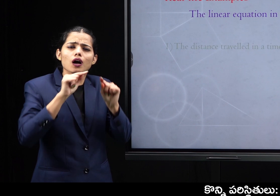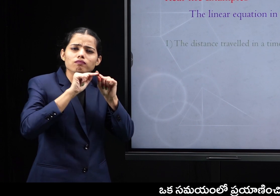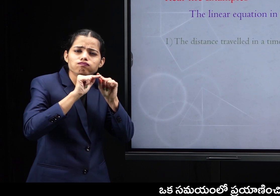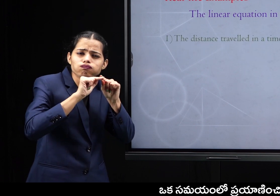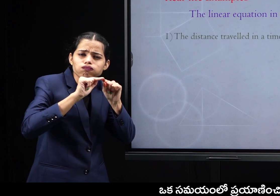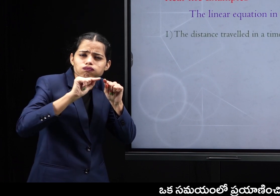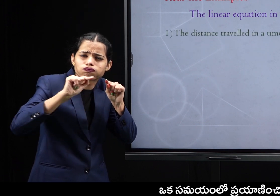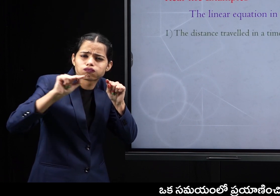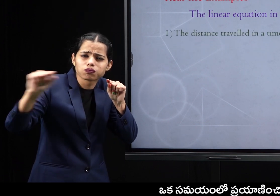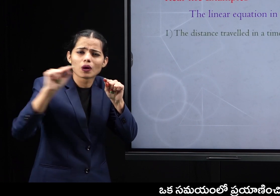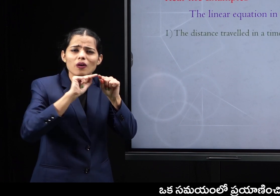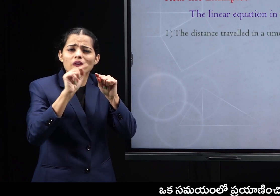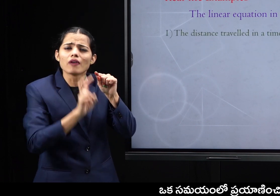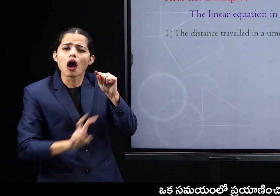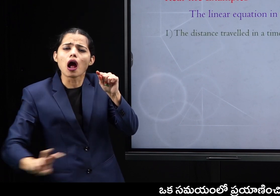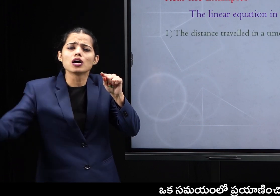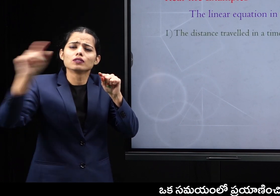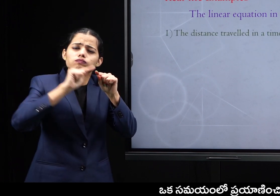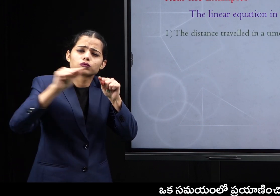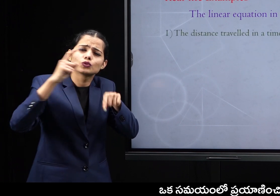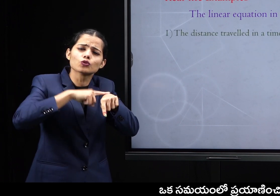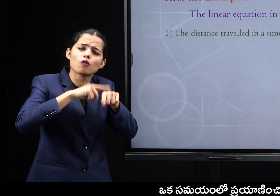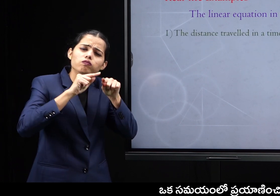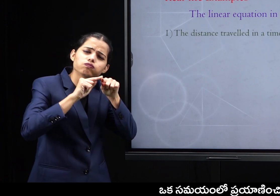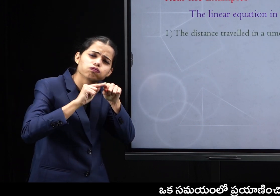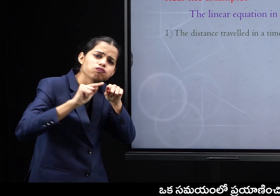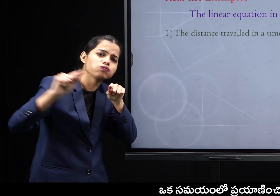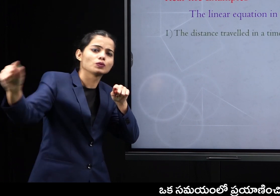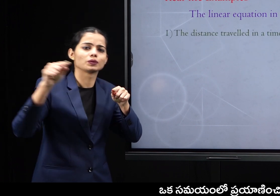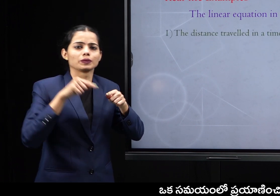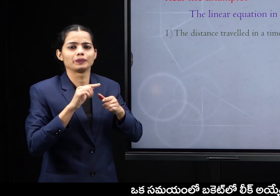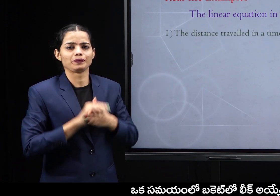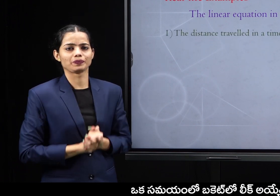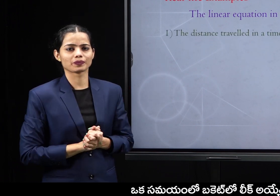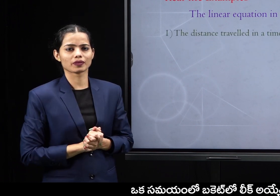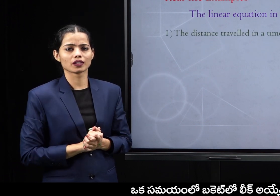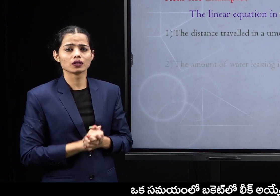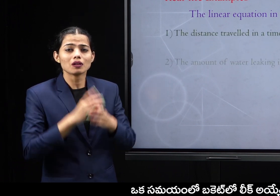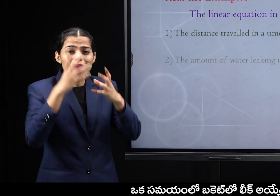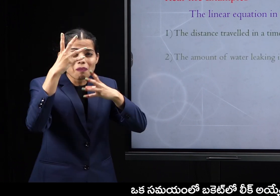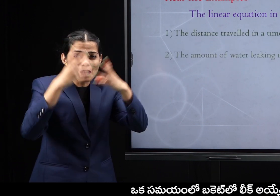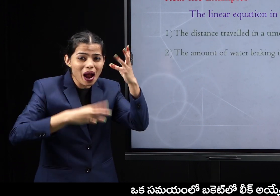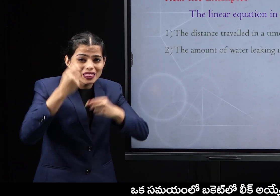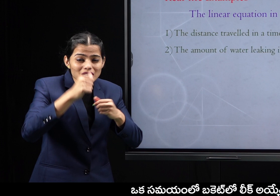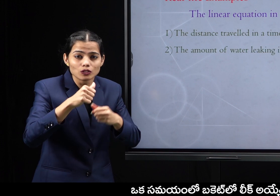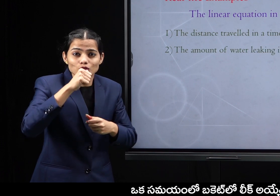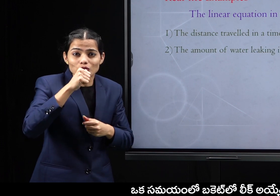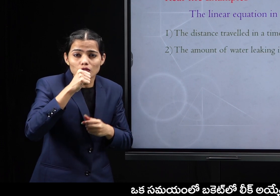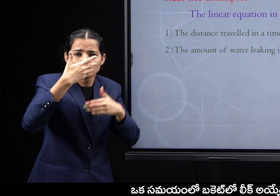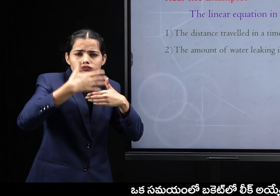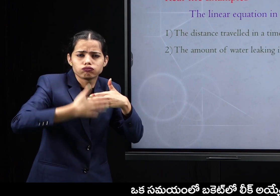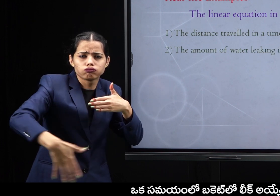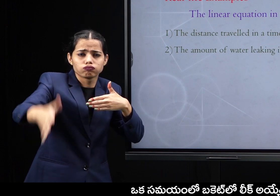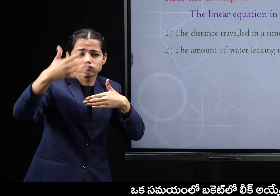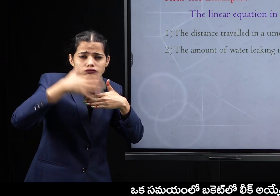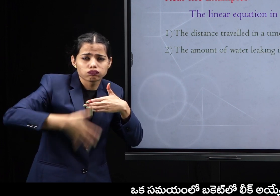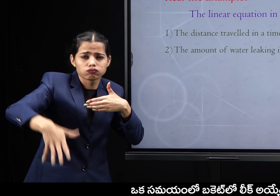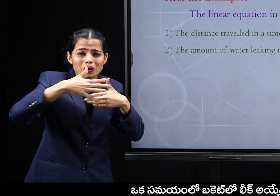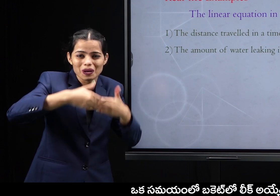ఒక సమయంలో ప్రయాణించిన దూరం, ఒక సమయంలో బకెట్లో లీక్ అయ్యే నీటి పరిమాణం,